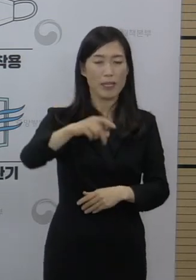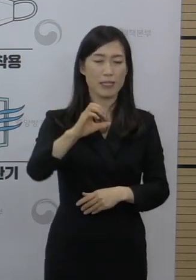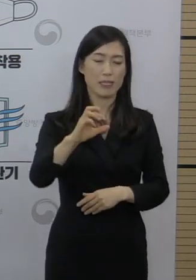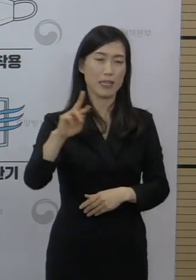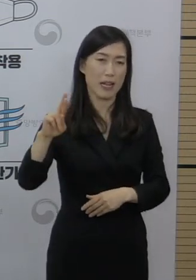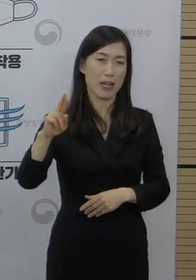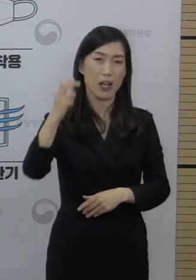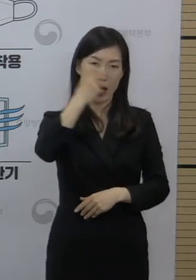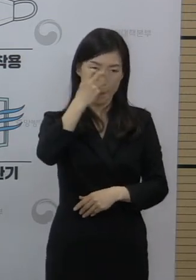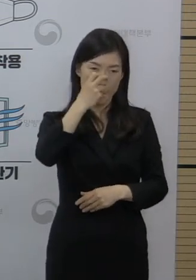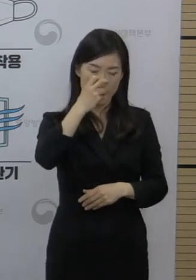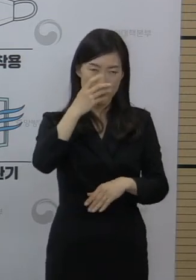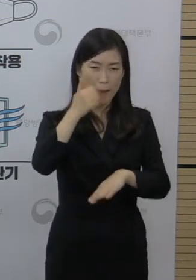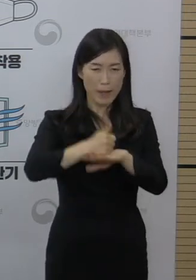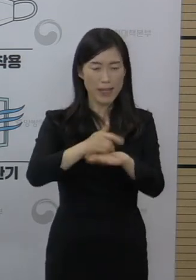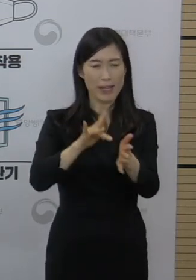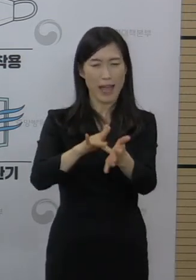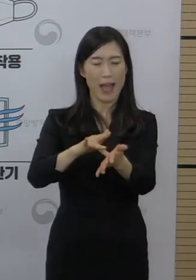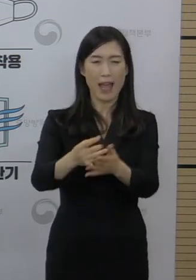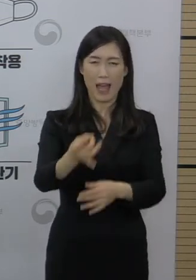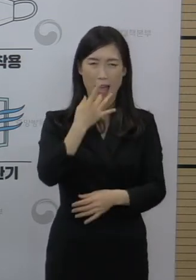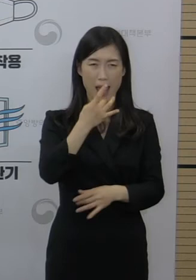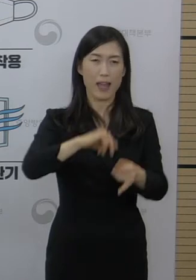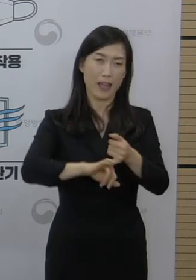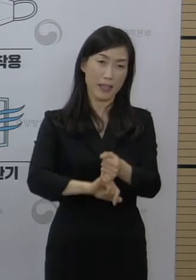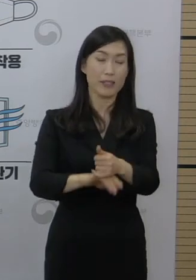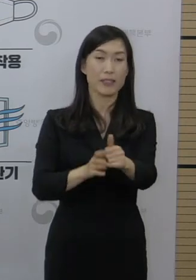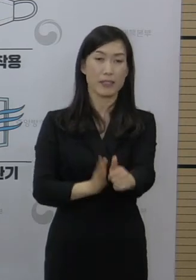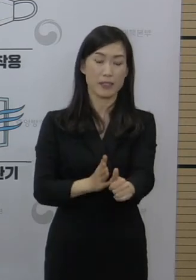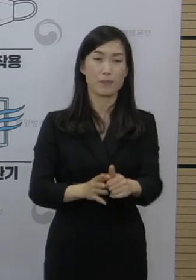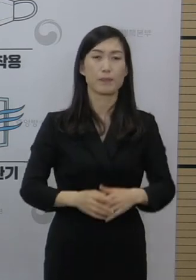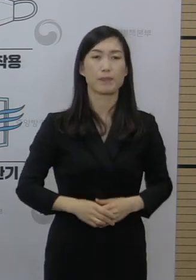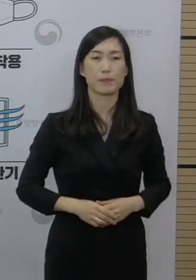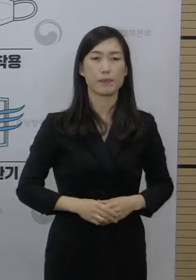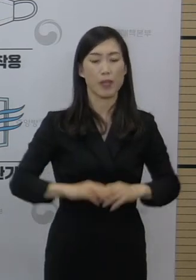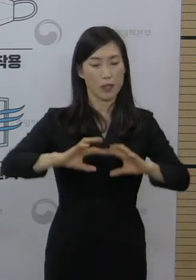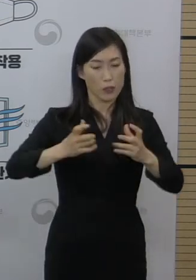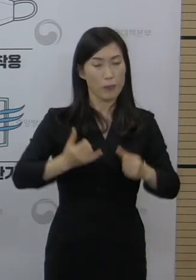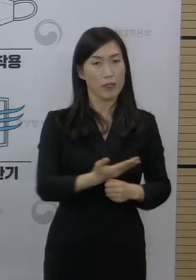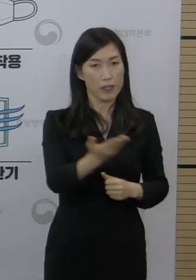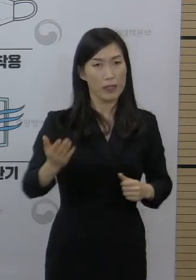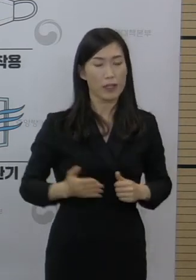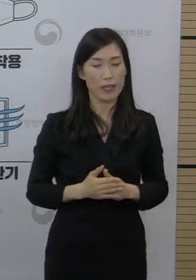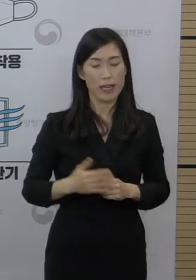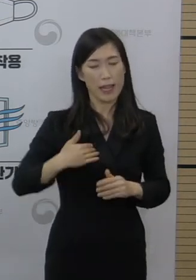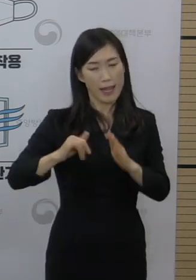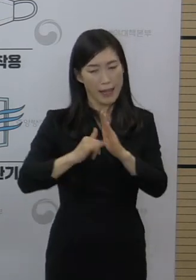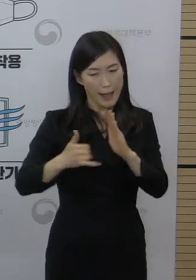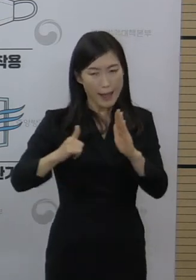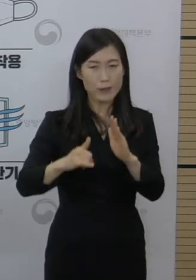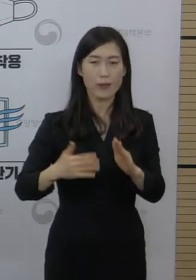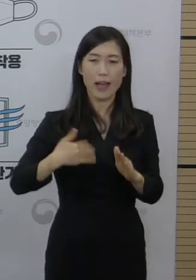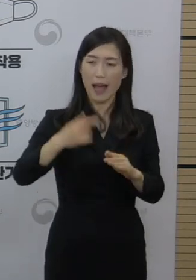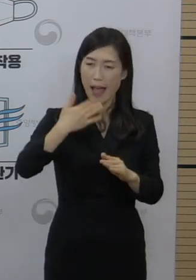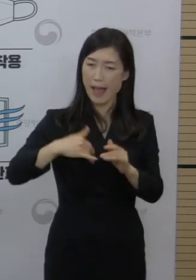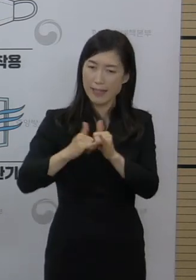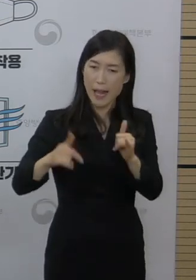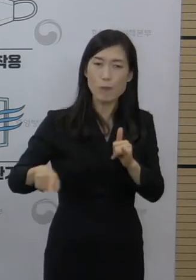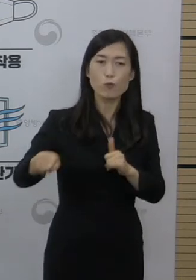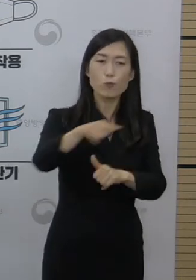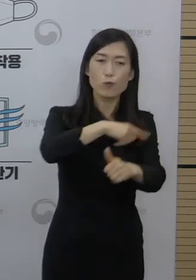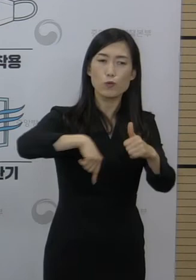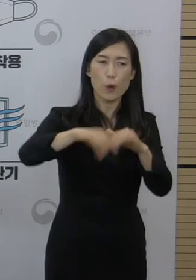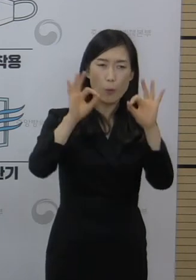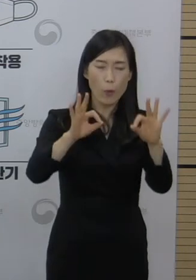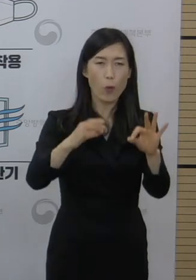투약을 받아 주시기를 바랍니다 고민들 께서는 가족이나 지인 중에 혹시 고영 군이 있는지